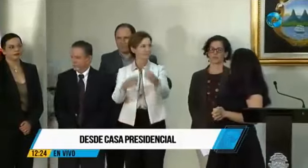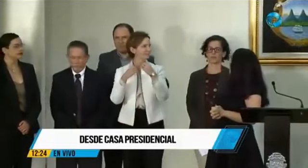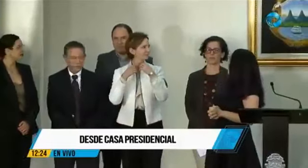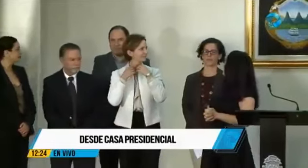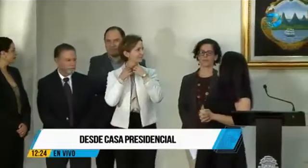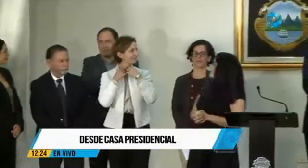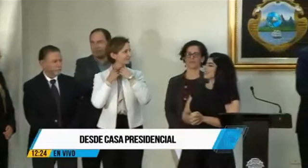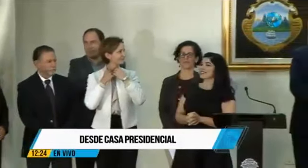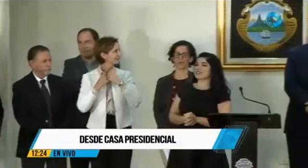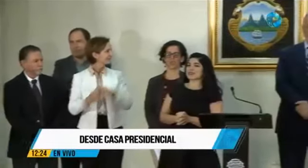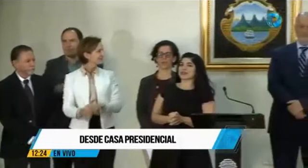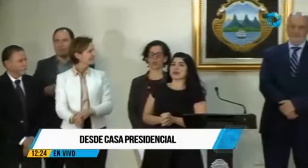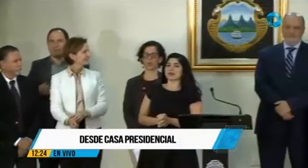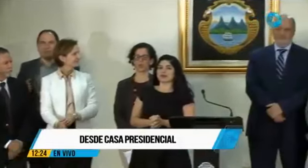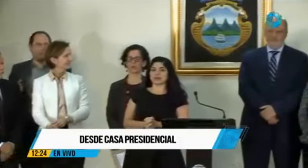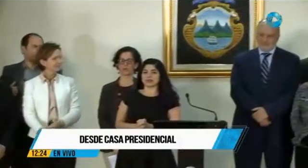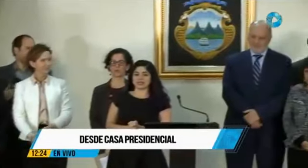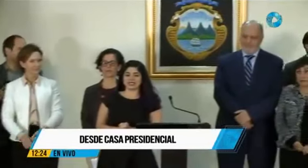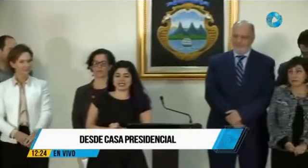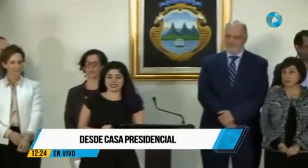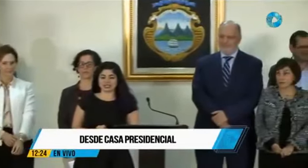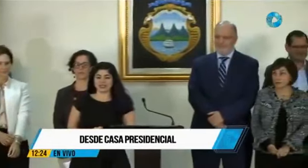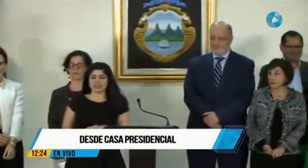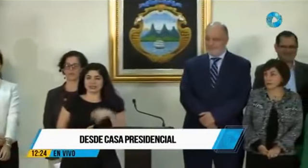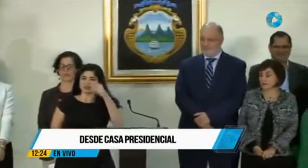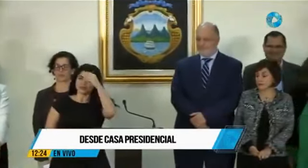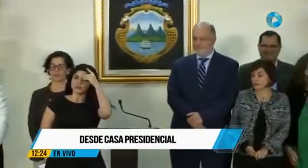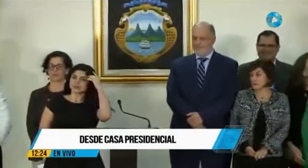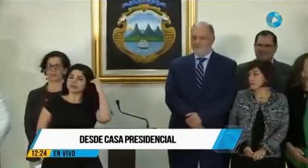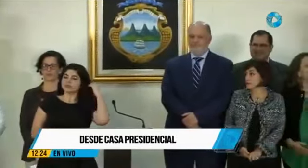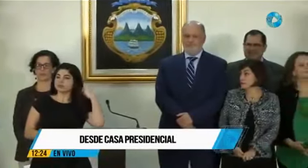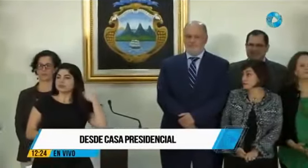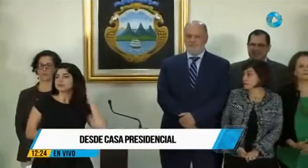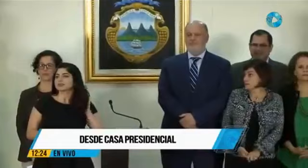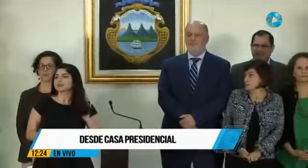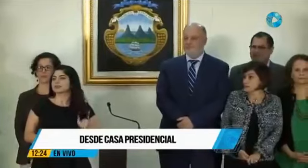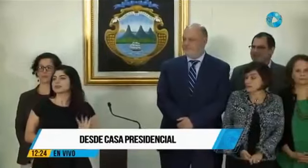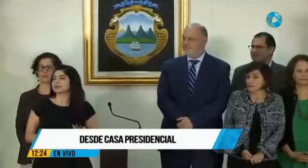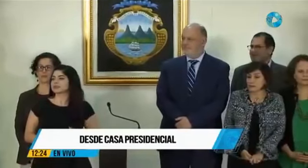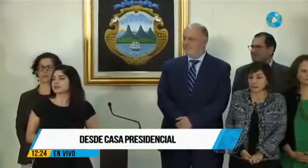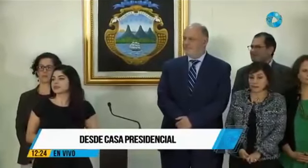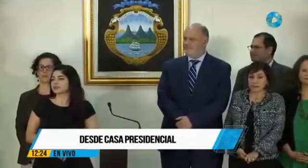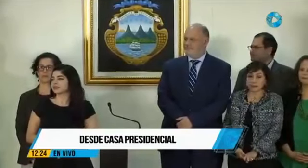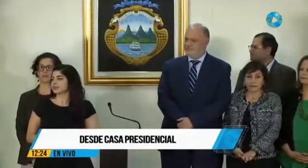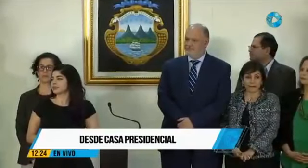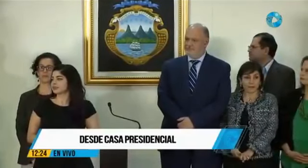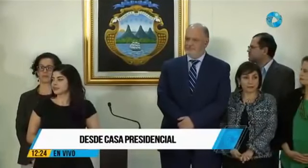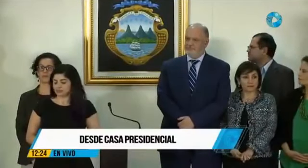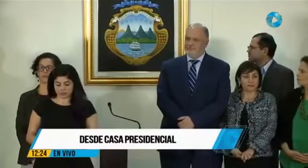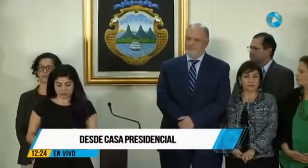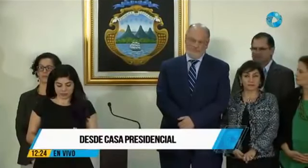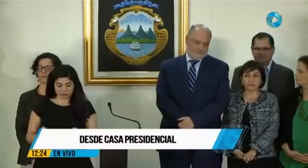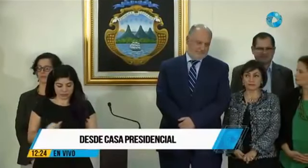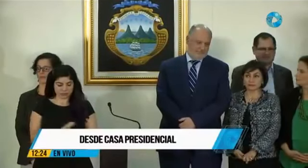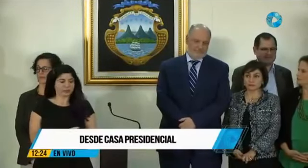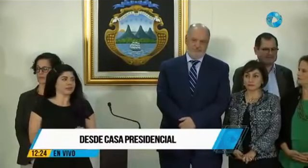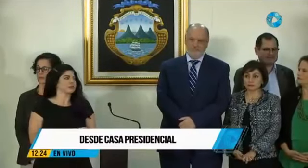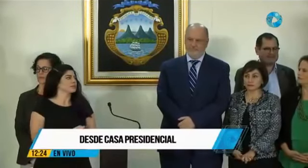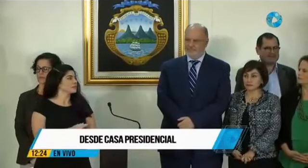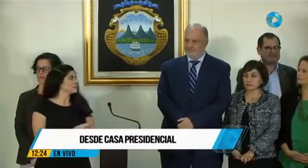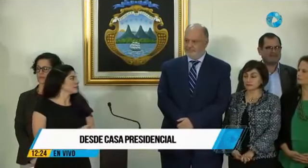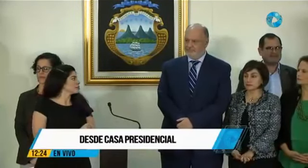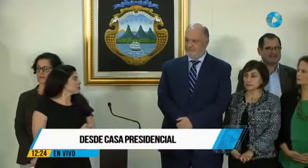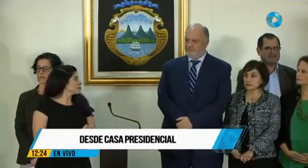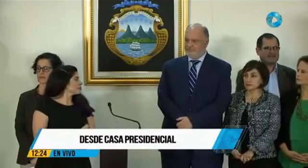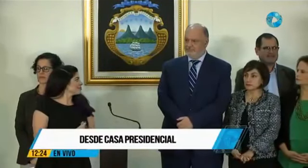manifestaciones días atrás. Recordemos que todavía se mantienen algunos bloqueos en diversos puntos de las carreteras